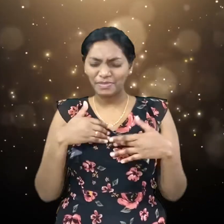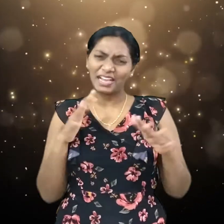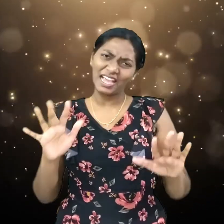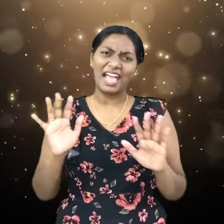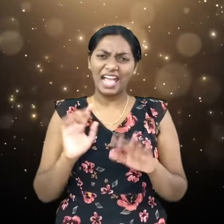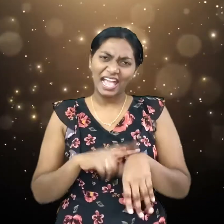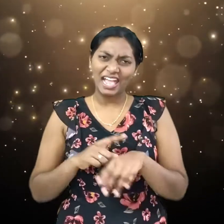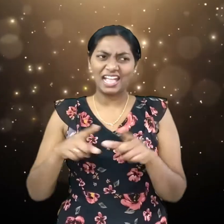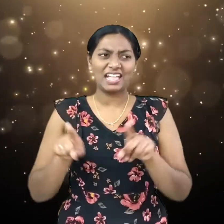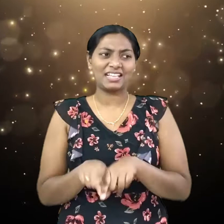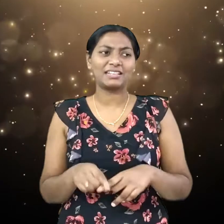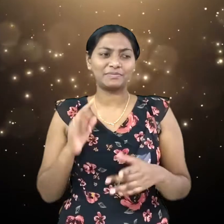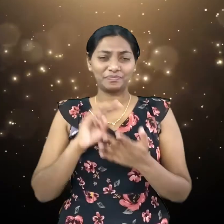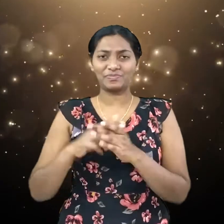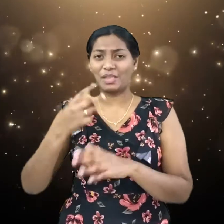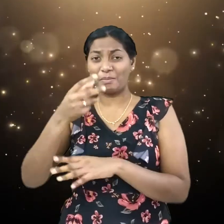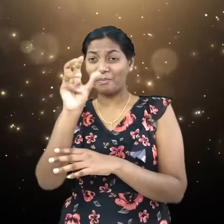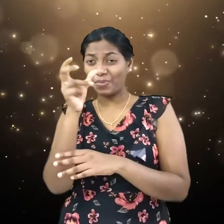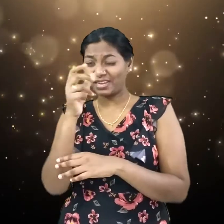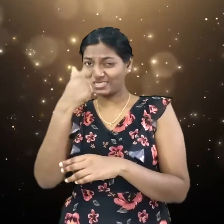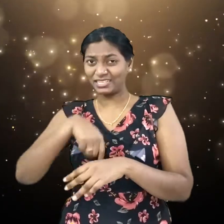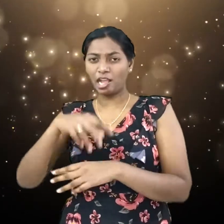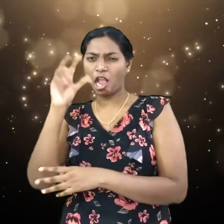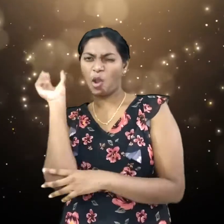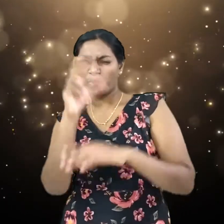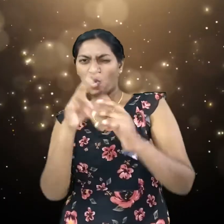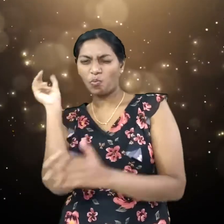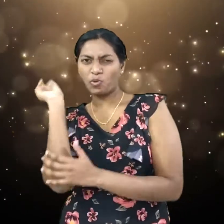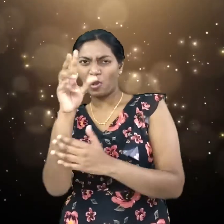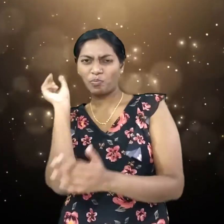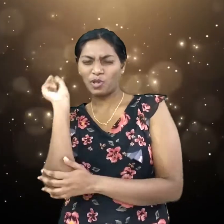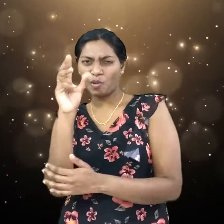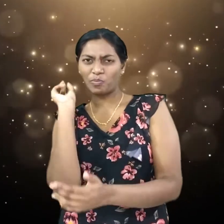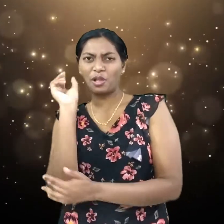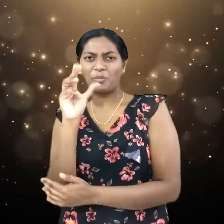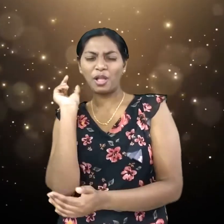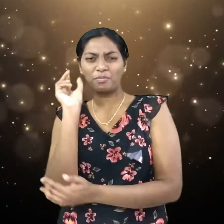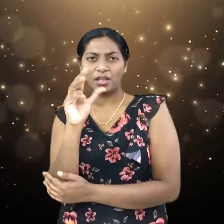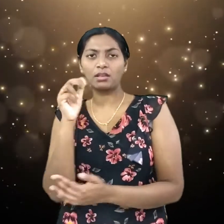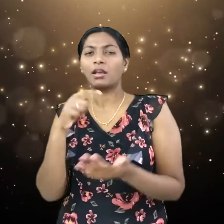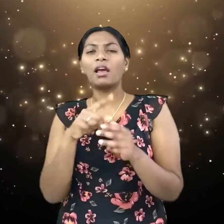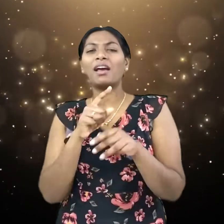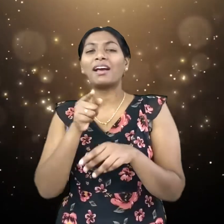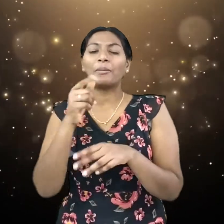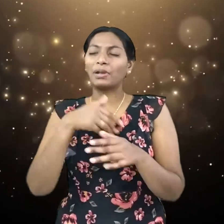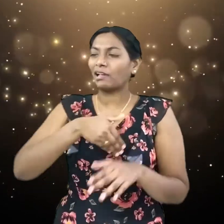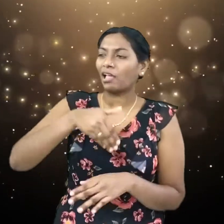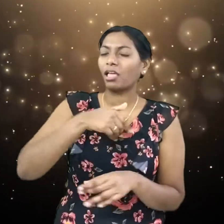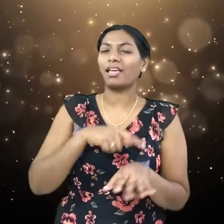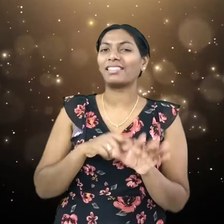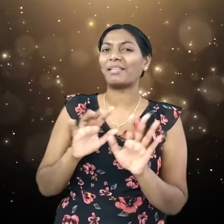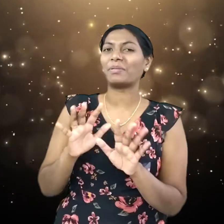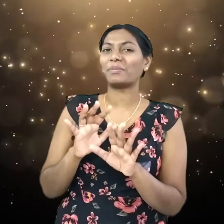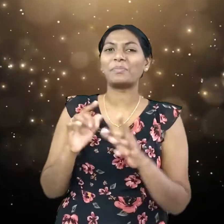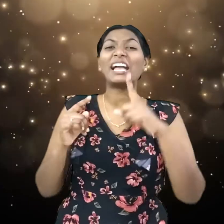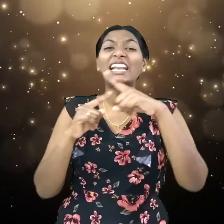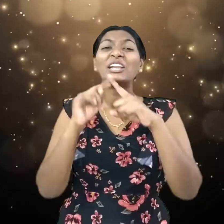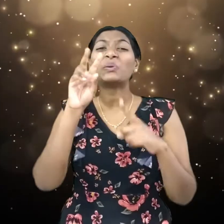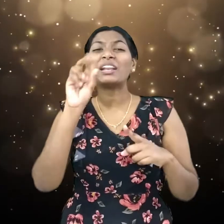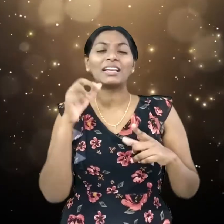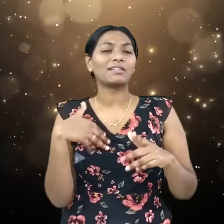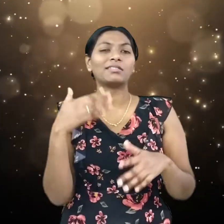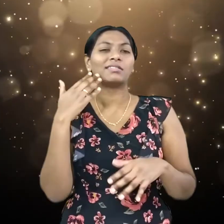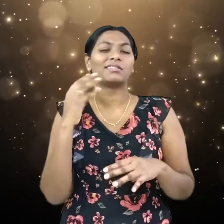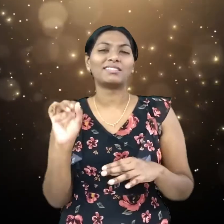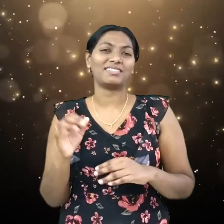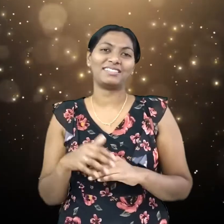हमारा टाइम है, जब स्पिनर बॉलिंग कर रहा होता है तो फंसा रहा होता है, जब फ्लाइट में फंसा तो समझा अब मेरा टाइम है, तो हम टेस्ट मैच में T20 हमें नहीं